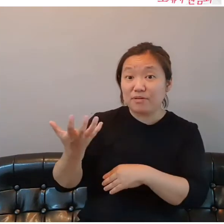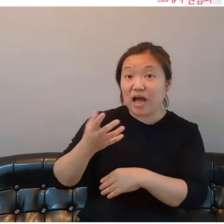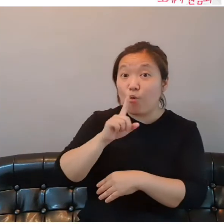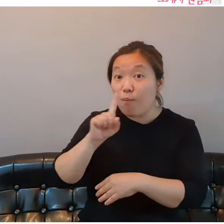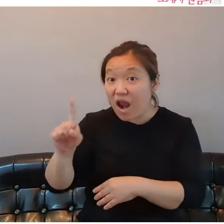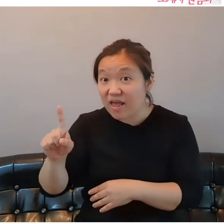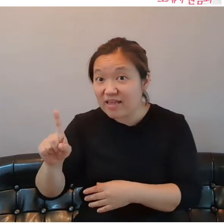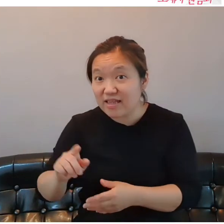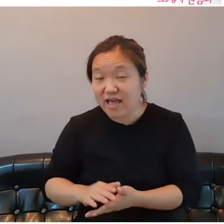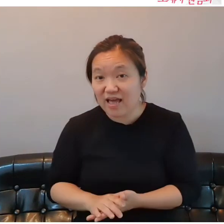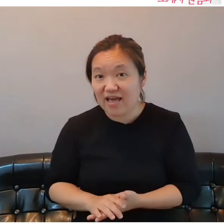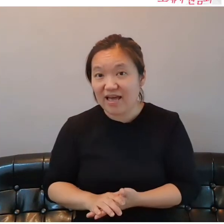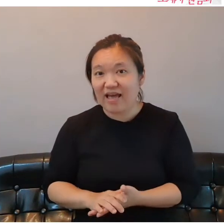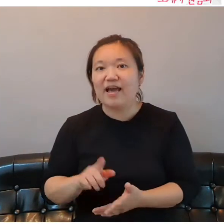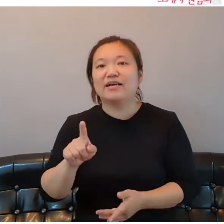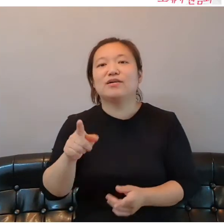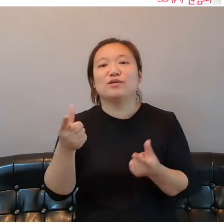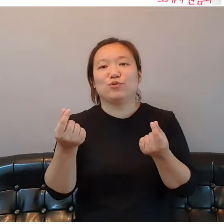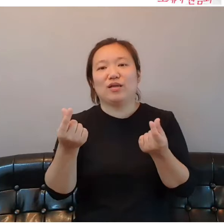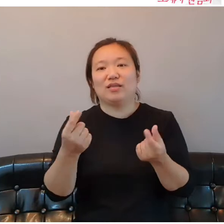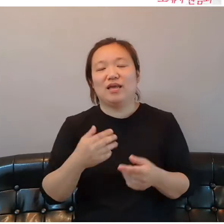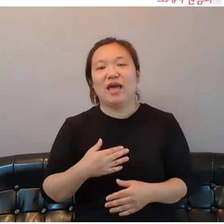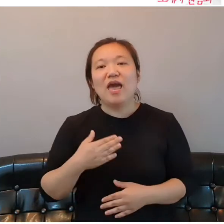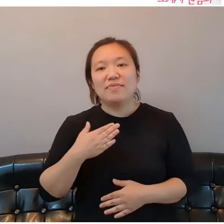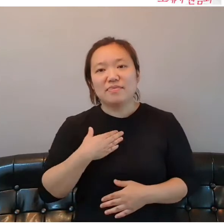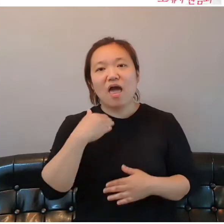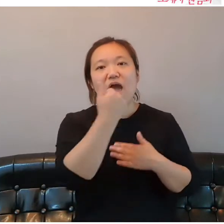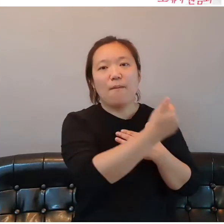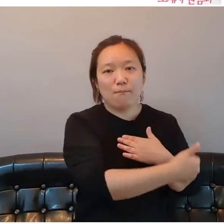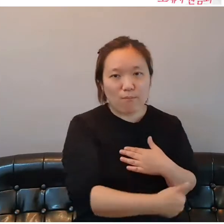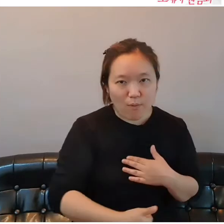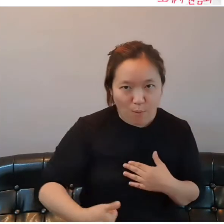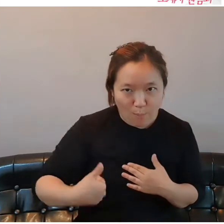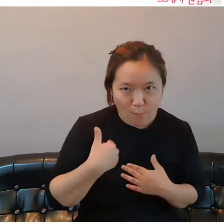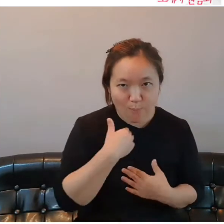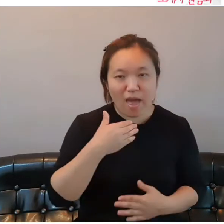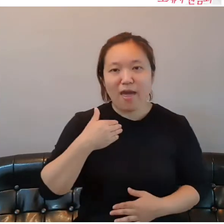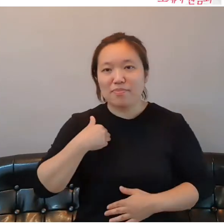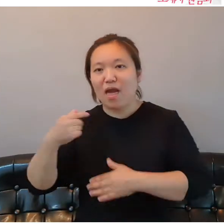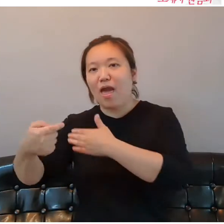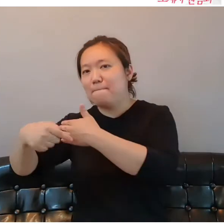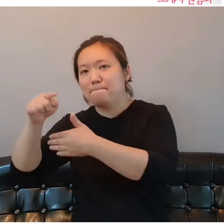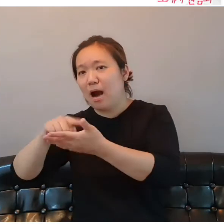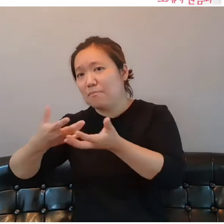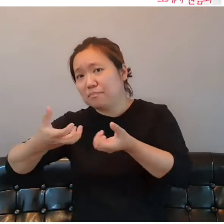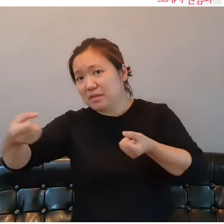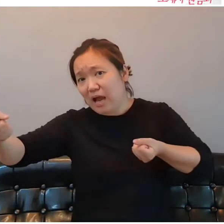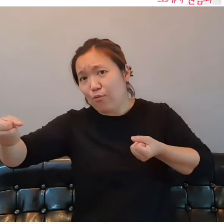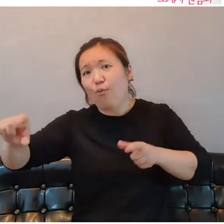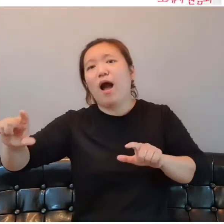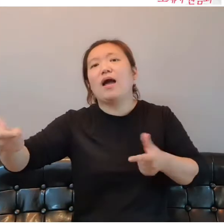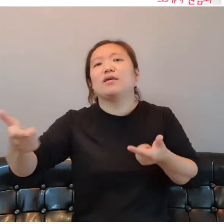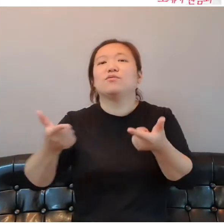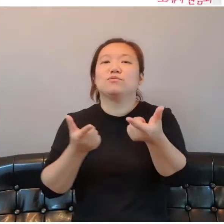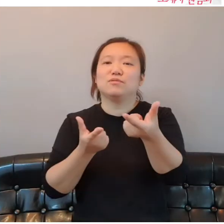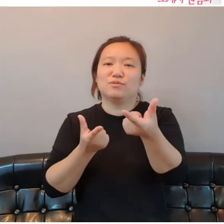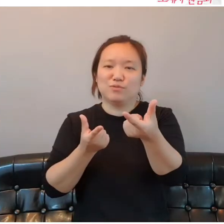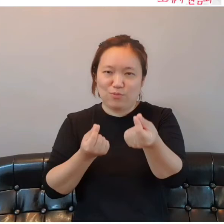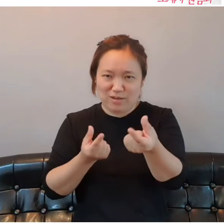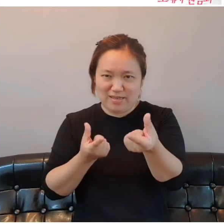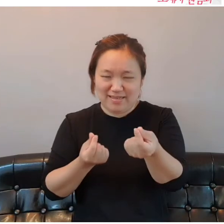거예요. 나는 마음이기도 해요. 그것을 우리는 불성이라고 해요. 불성이